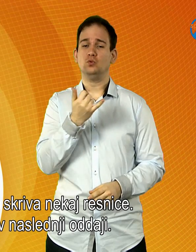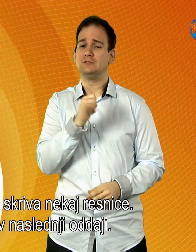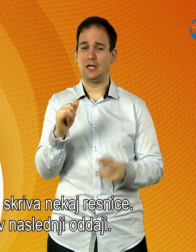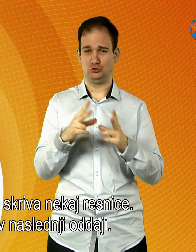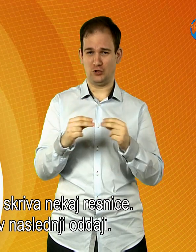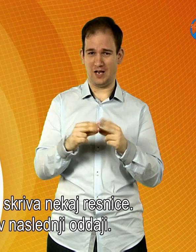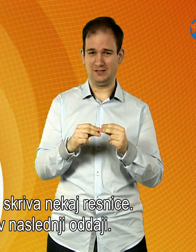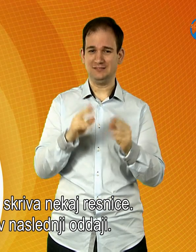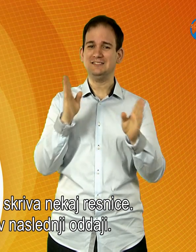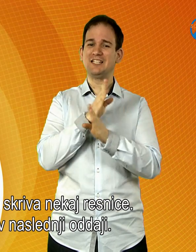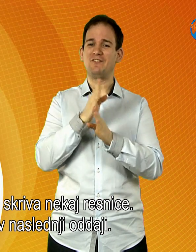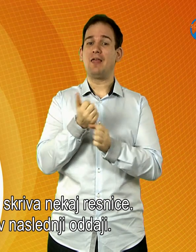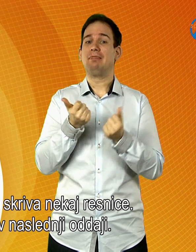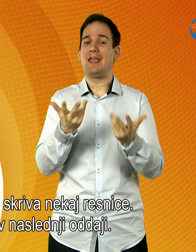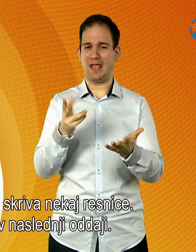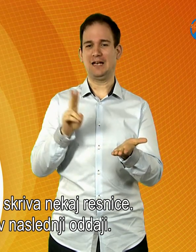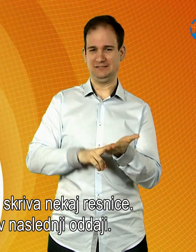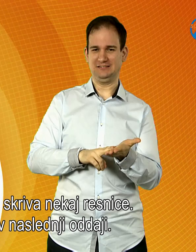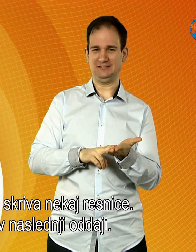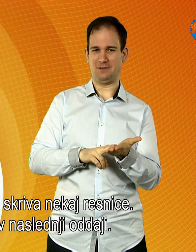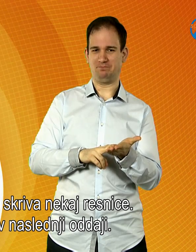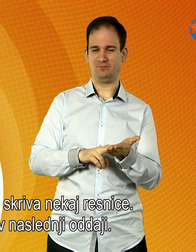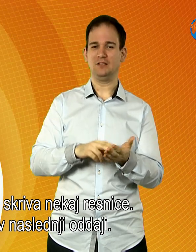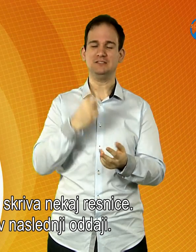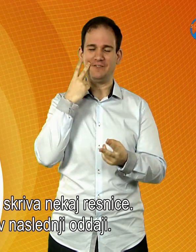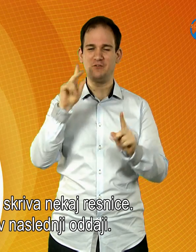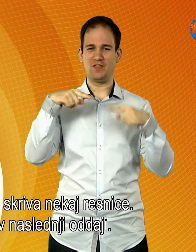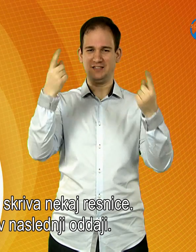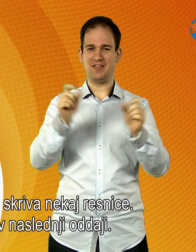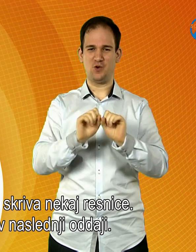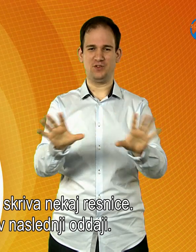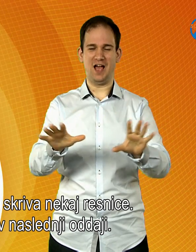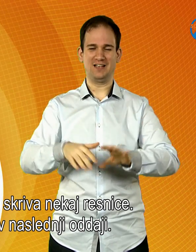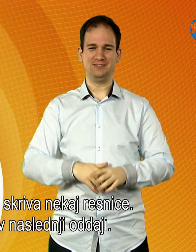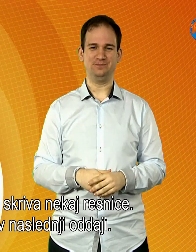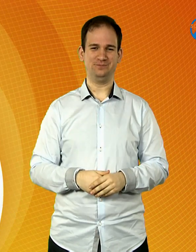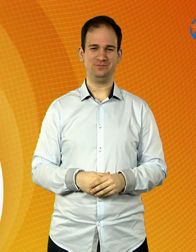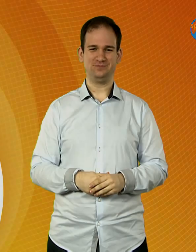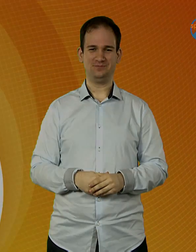V vsaki šali se skriva nekaj resnice. Se vidimo v naslednji oddaji.